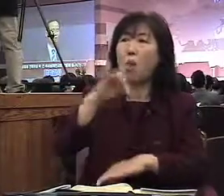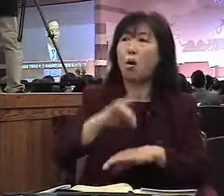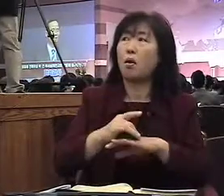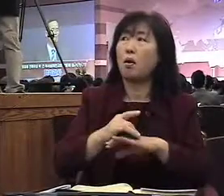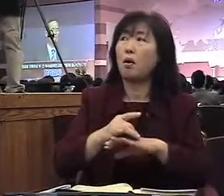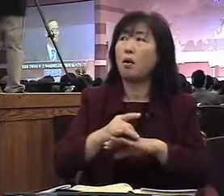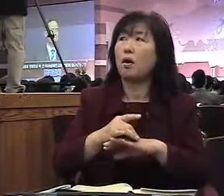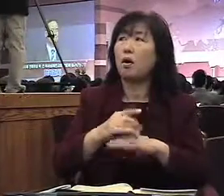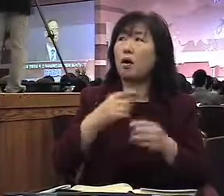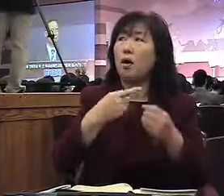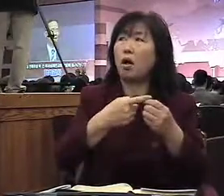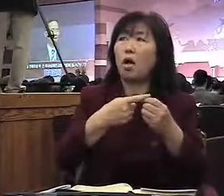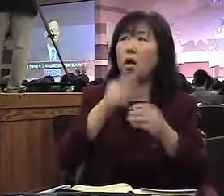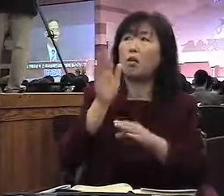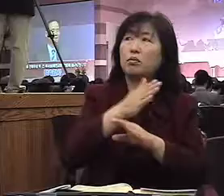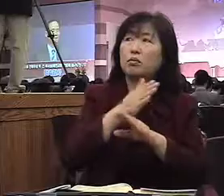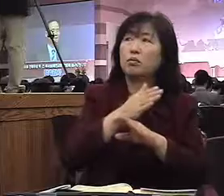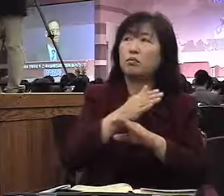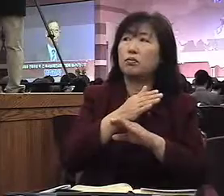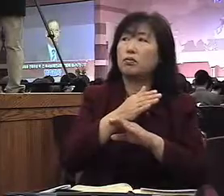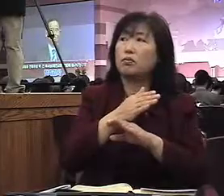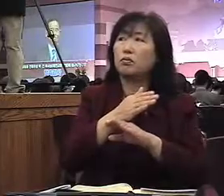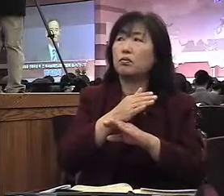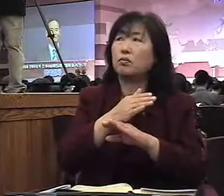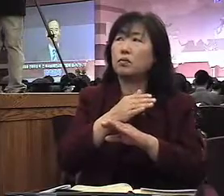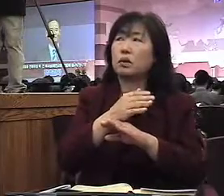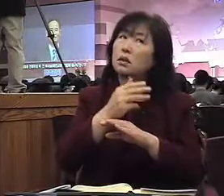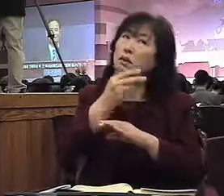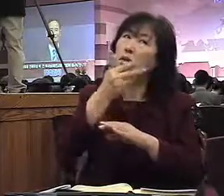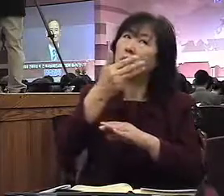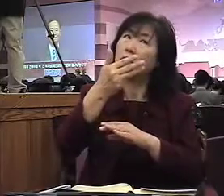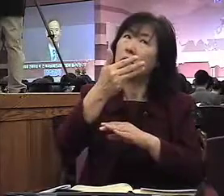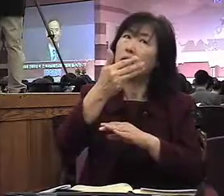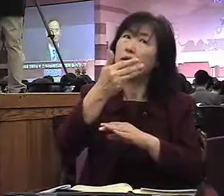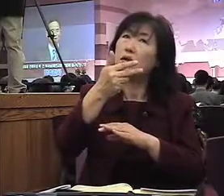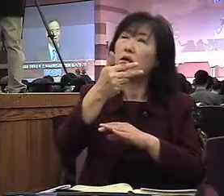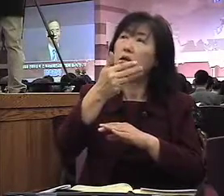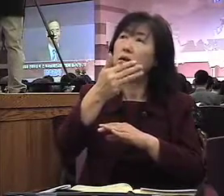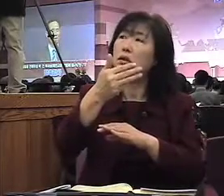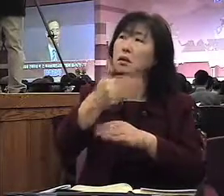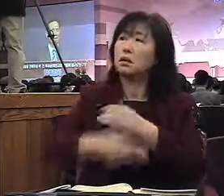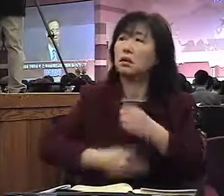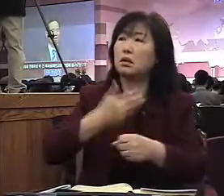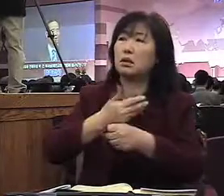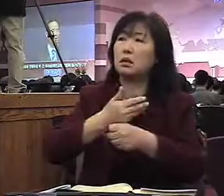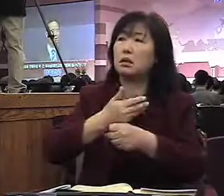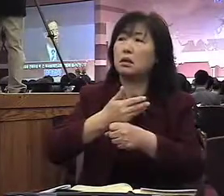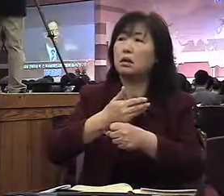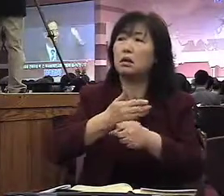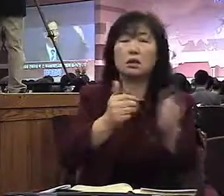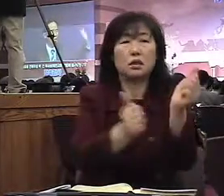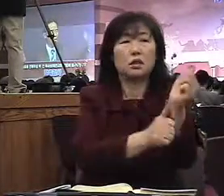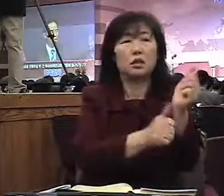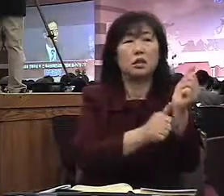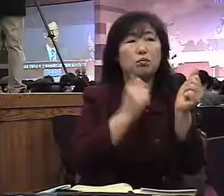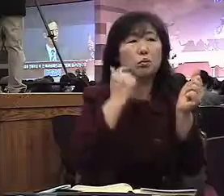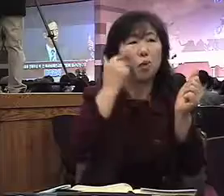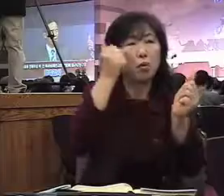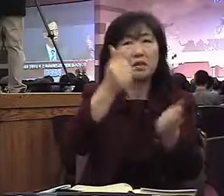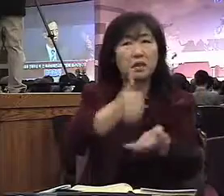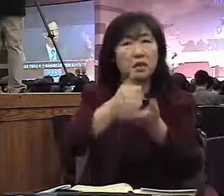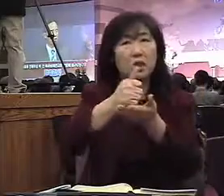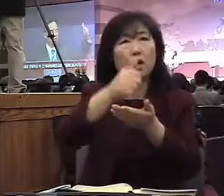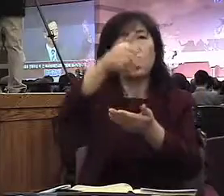아주 초창기에 한 7, 8년 선임 목사님으로 섬기셨어요. 그러니까 저 앞에